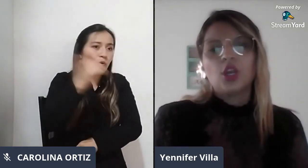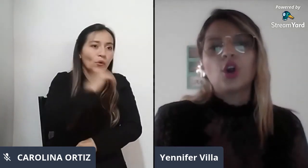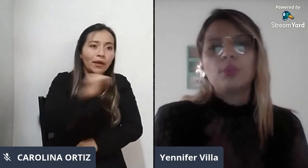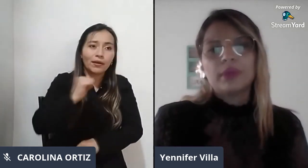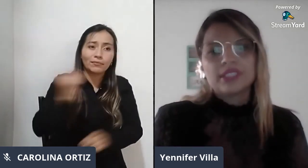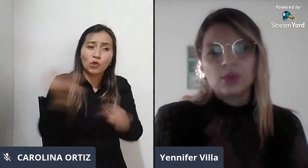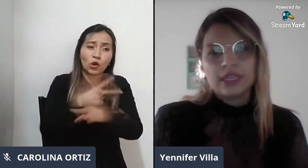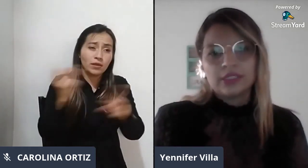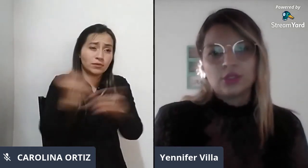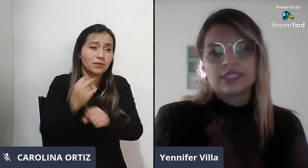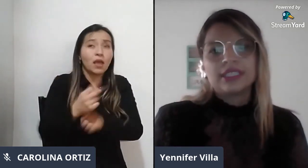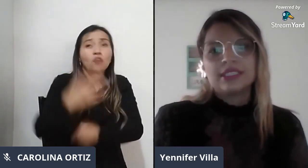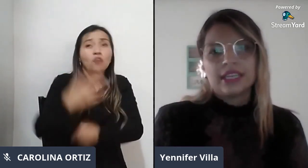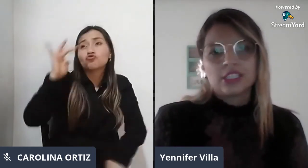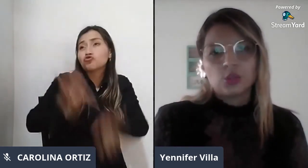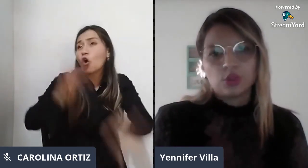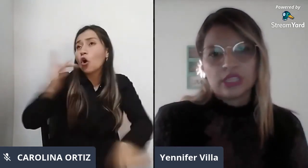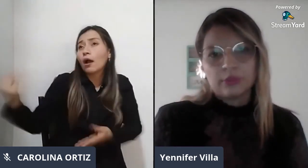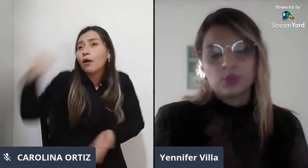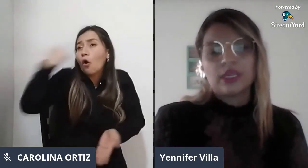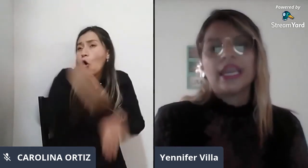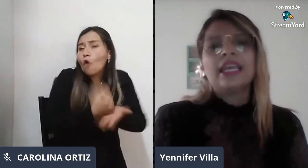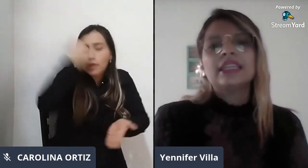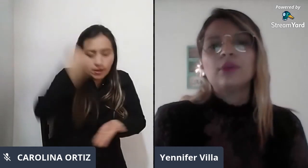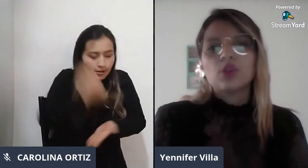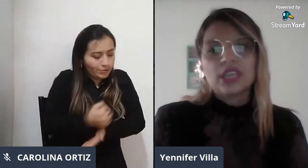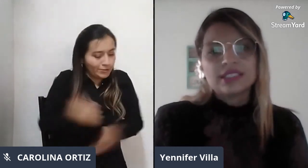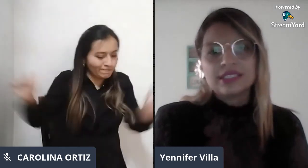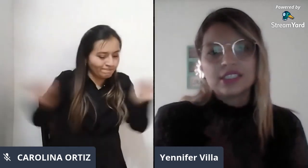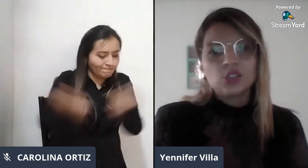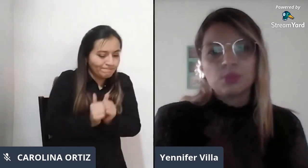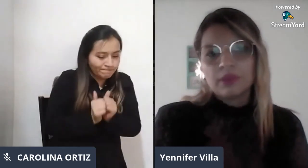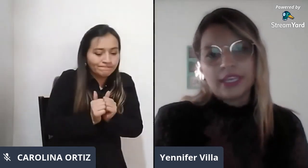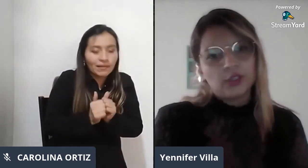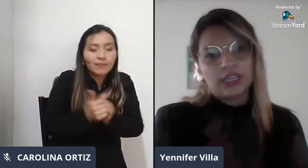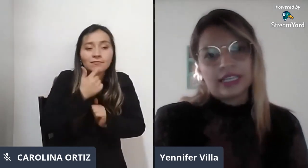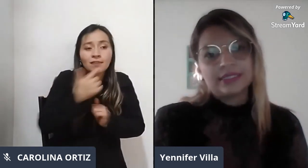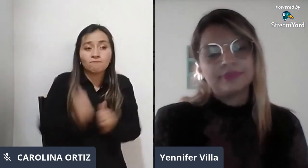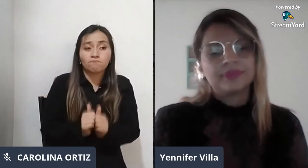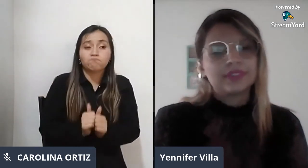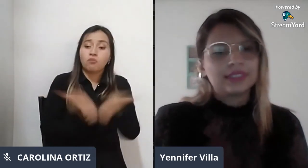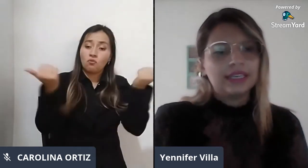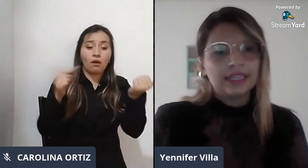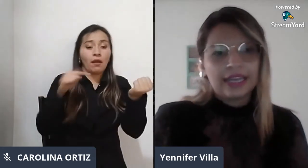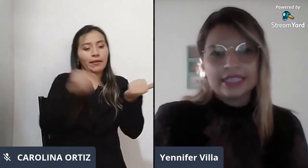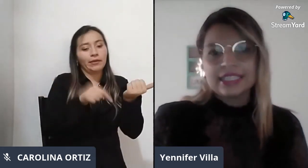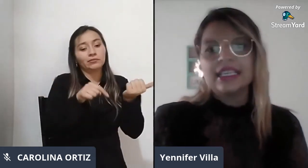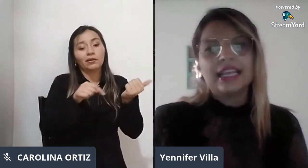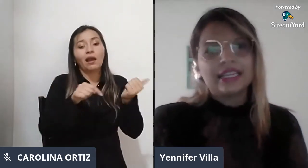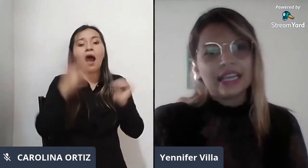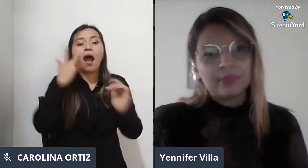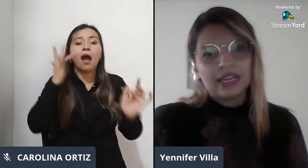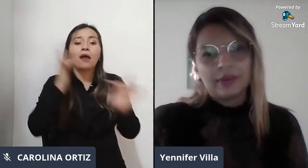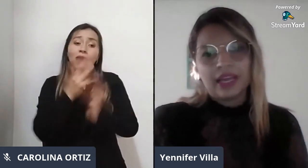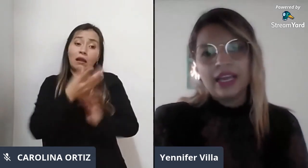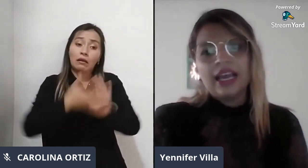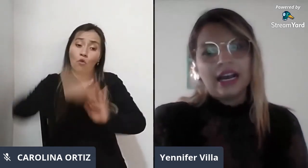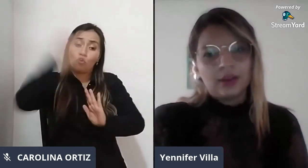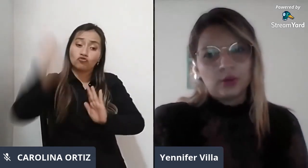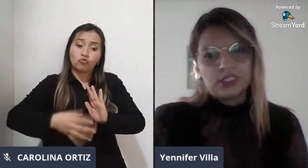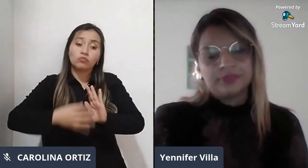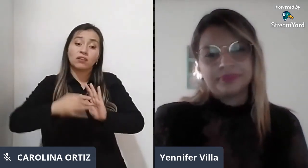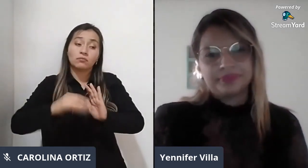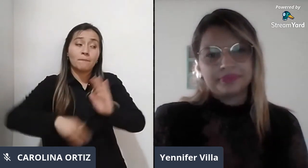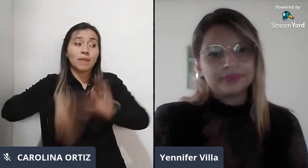con convivencias obligatorias que ni siquiera soportamos, porque divorciarse sigue siendo un privilegio de clase. Gracias, y le daría la palabra a